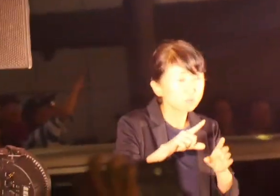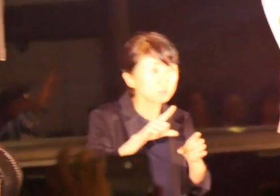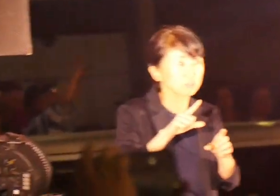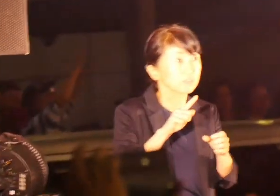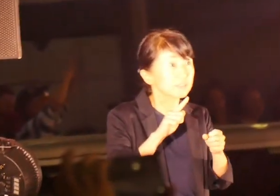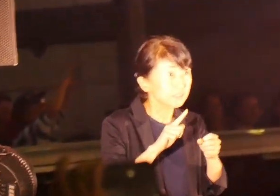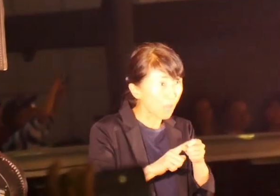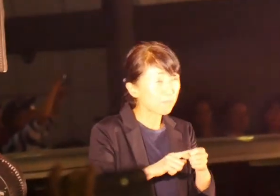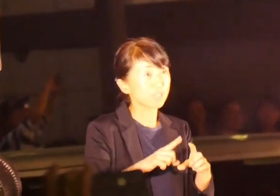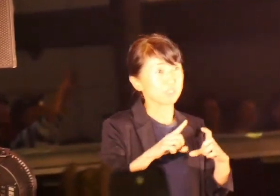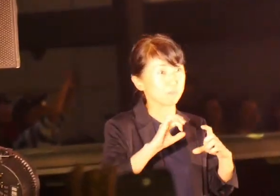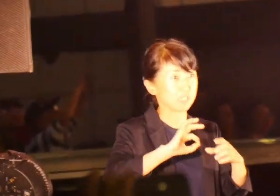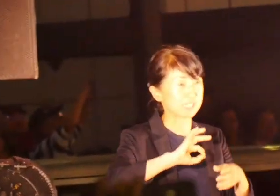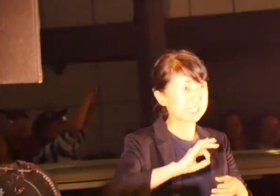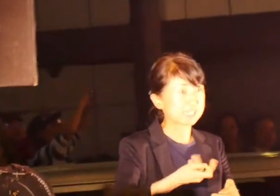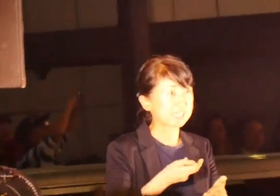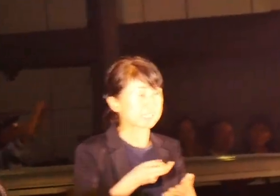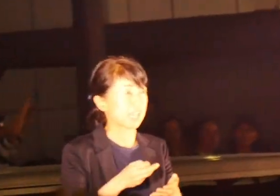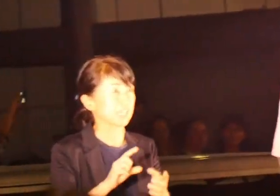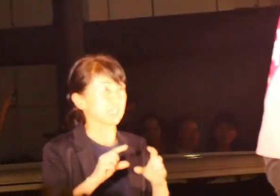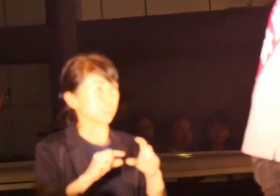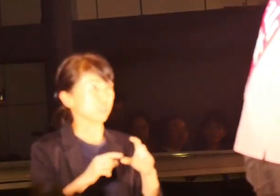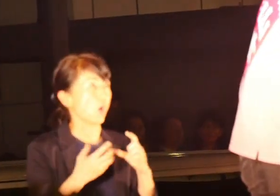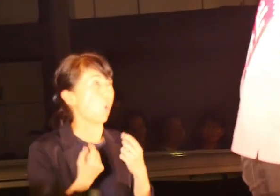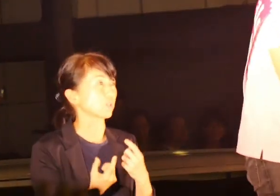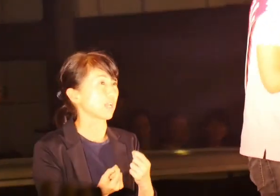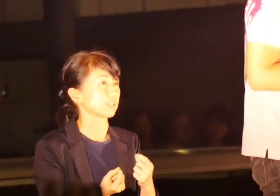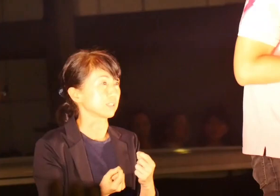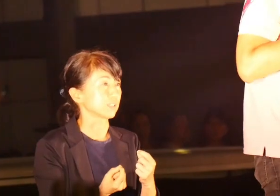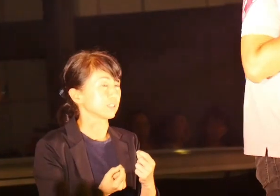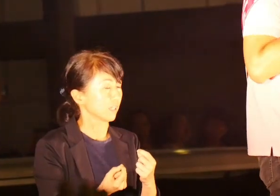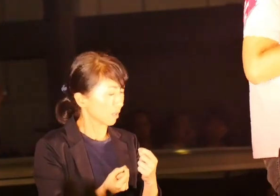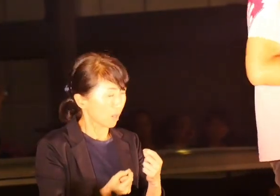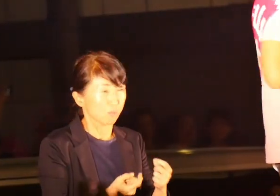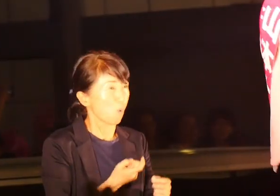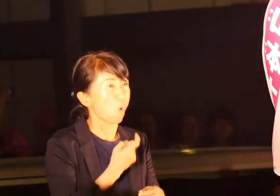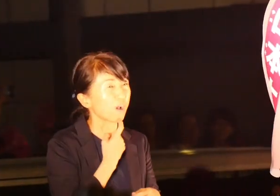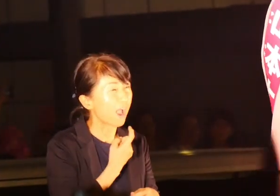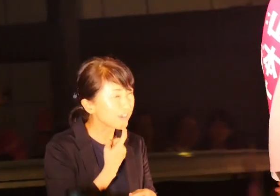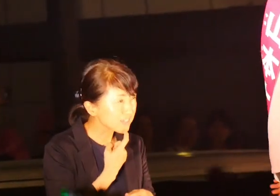けるなんてあまりにもアコギじゃないですか。どう思います？